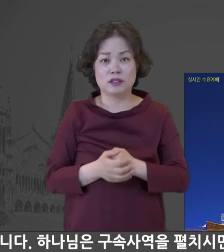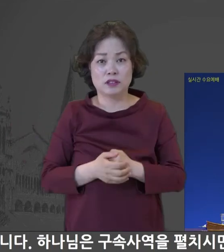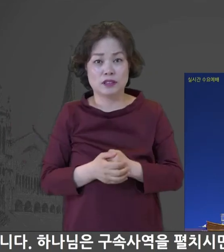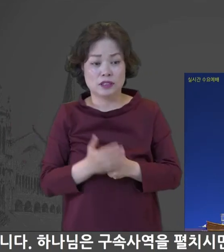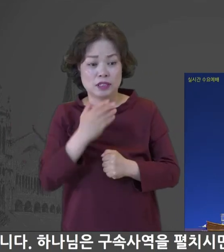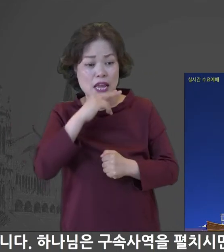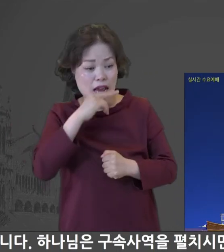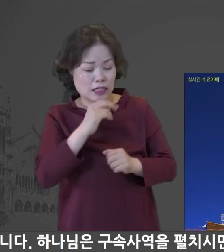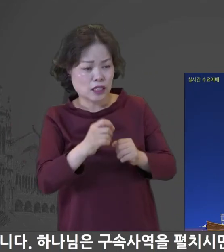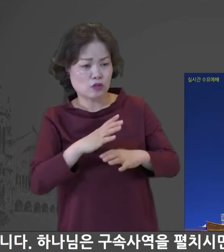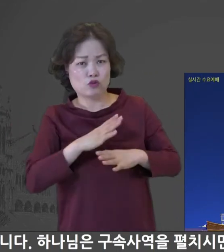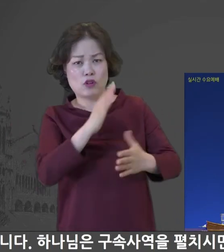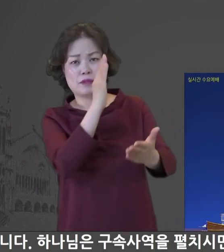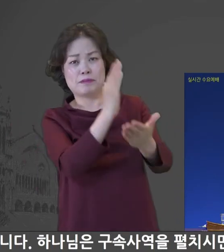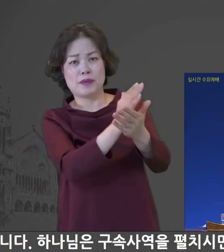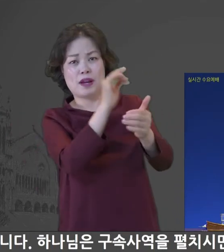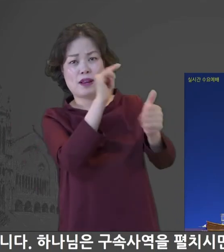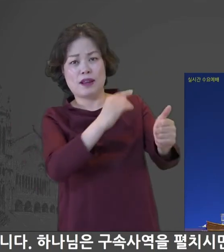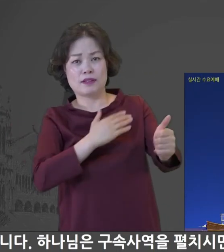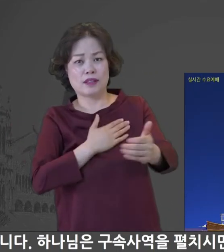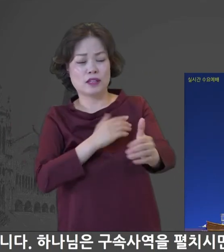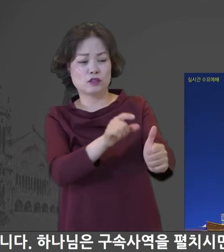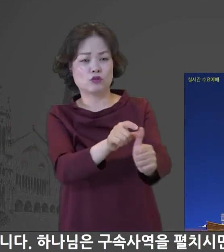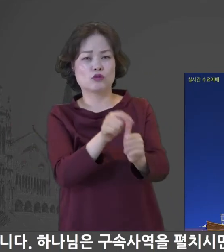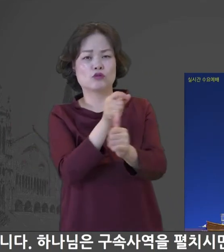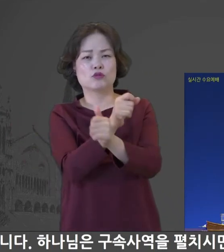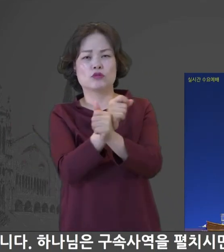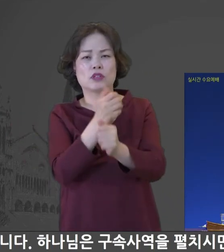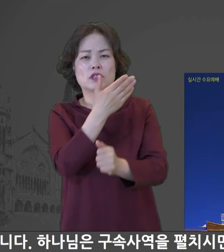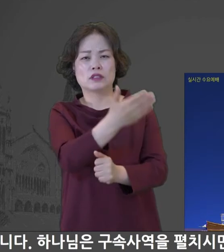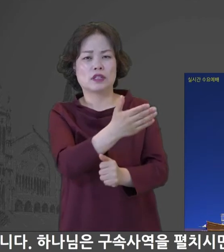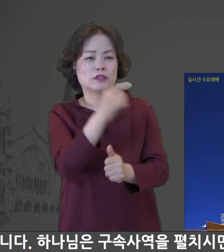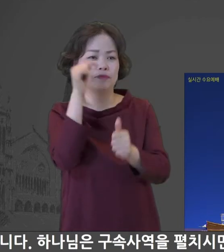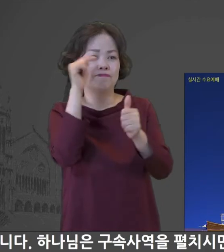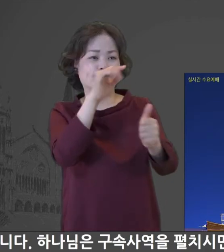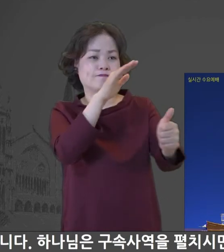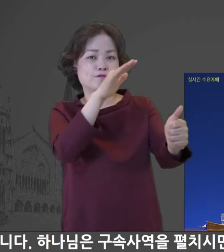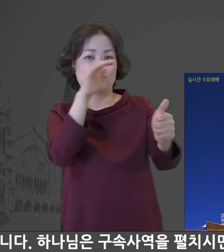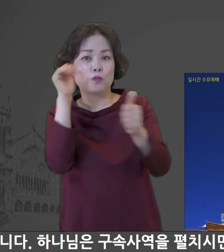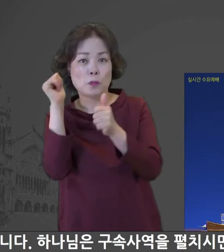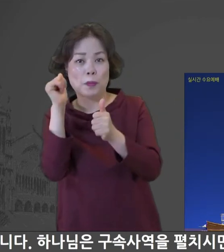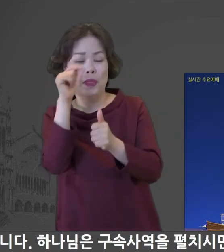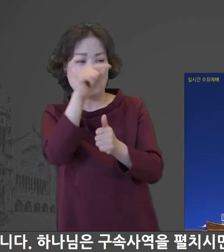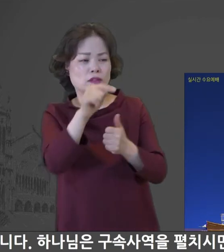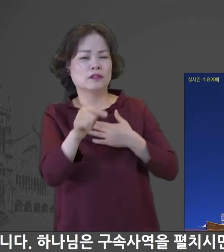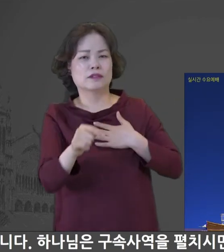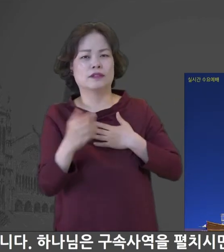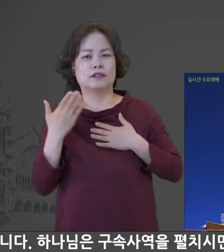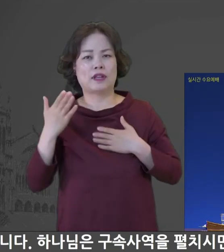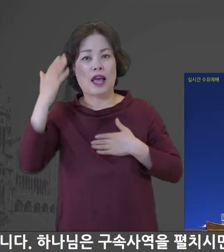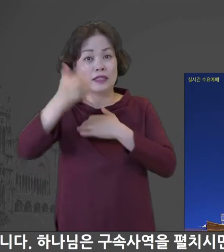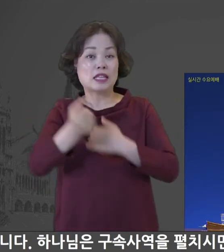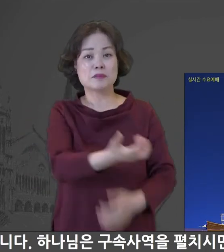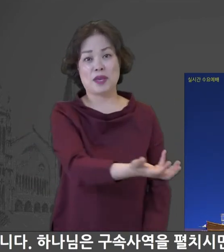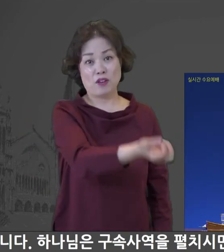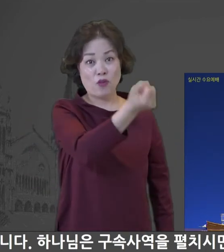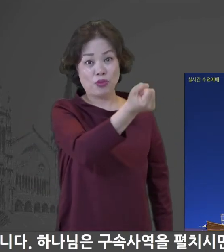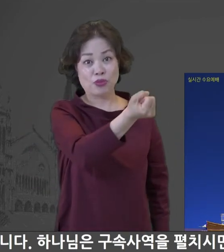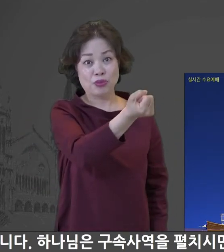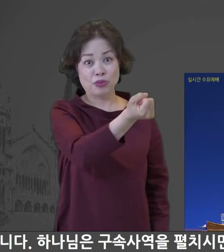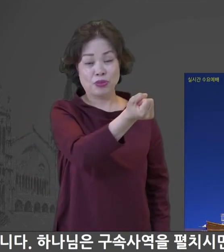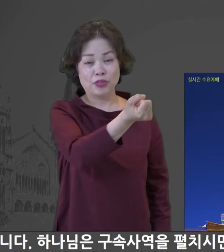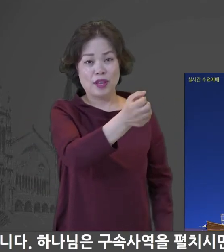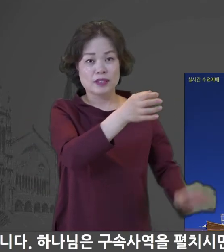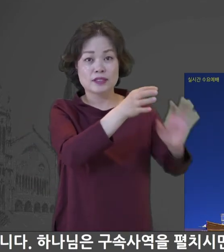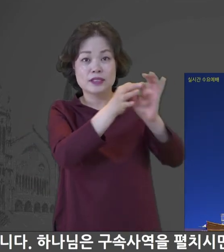얘기하죠. 너는 두려워하지 말라. 내가 너를 구속하였고 내가 너를 지명하여 불렀나니 너는 내 것이라. 그 뒤에